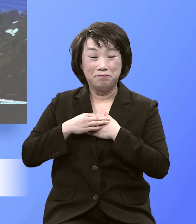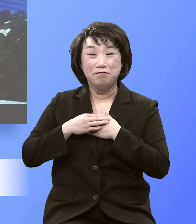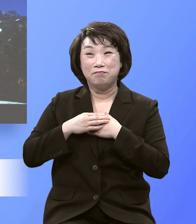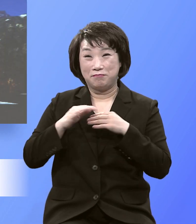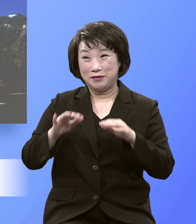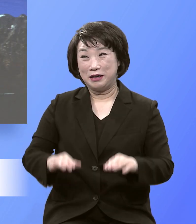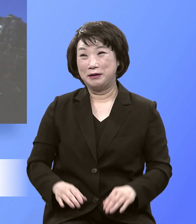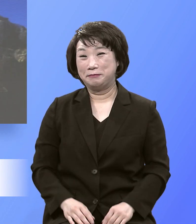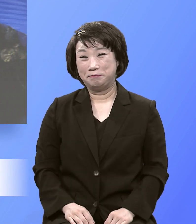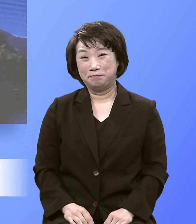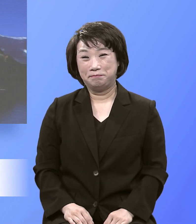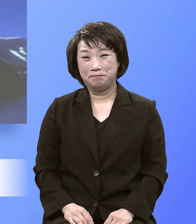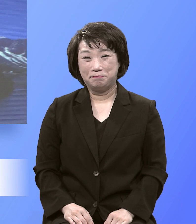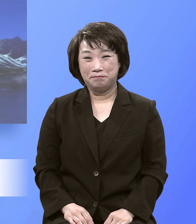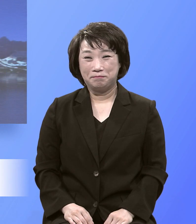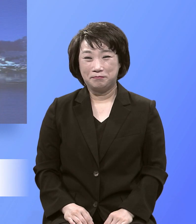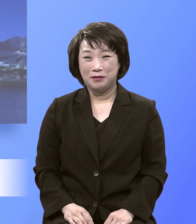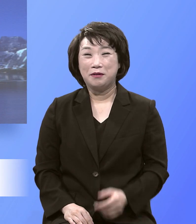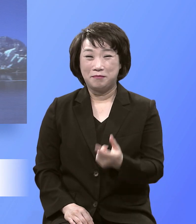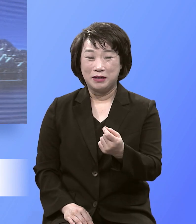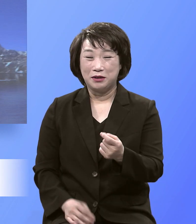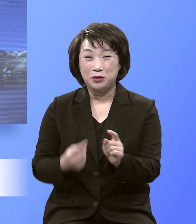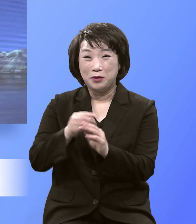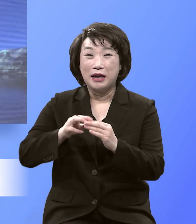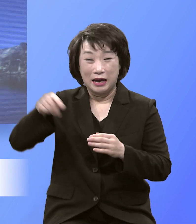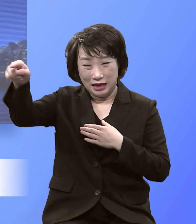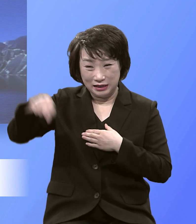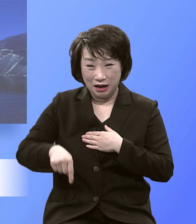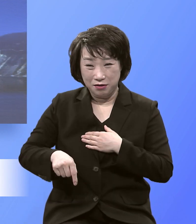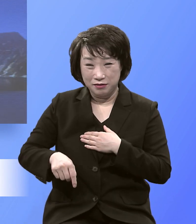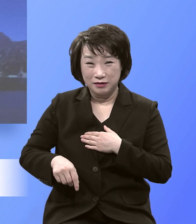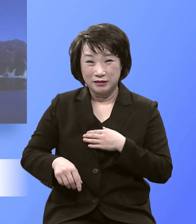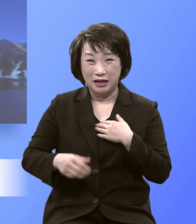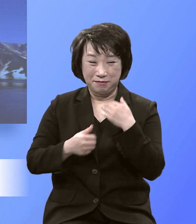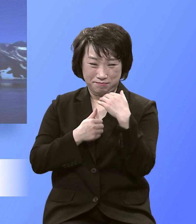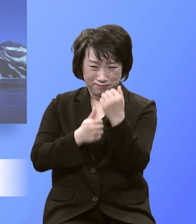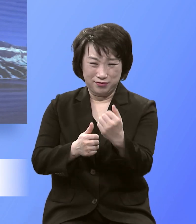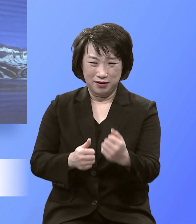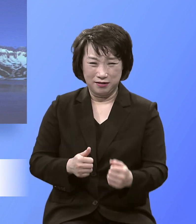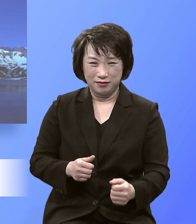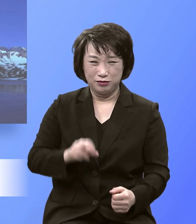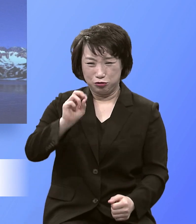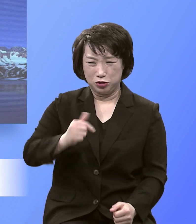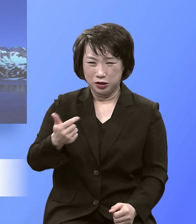아니나 다를까 교회 갔다 오면 윤석전,